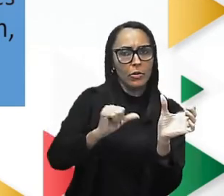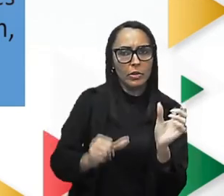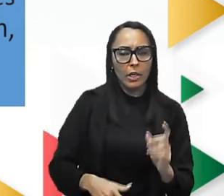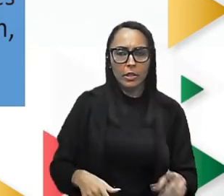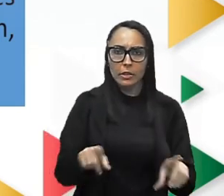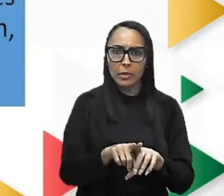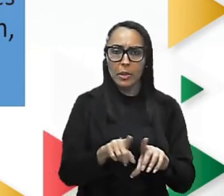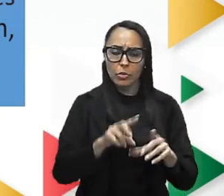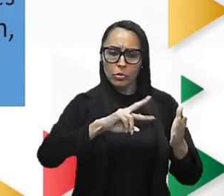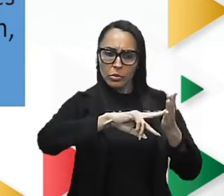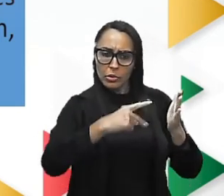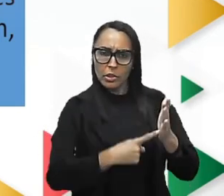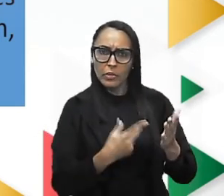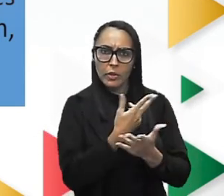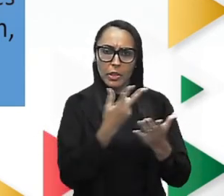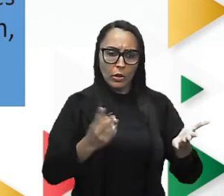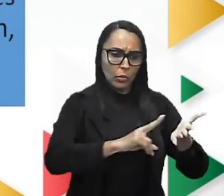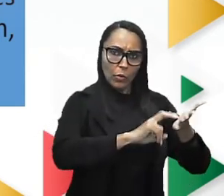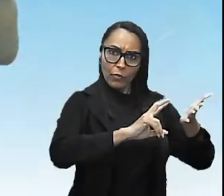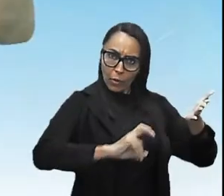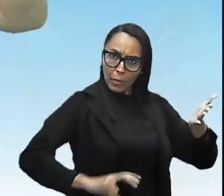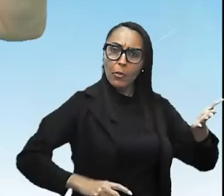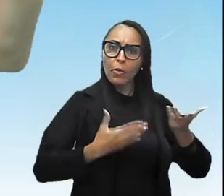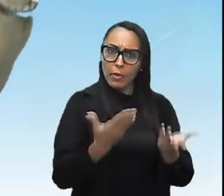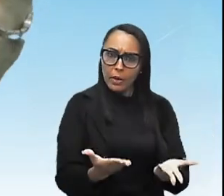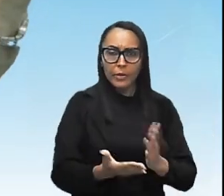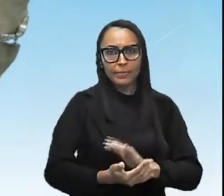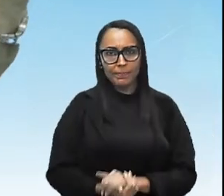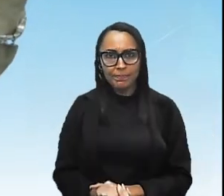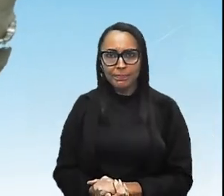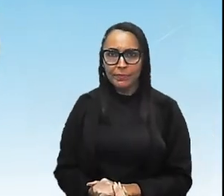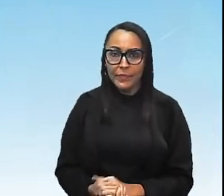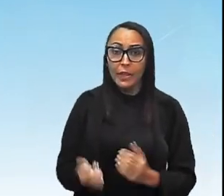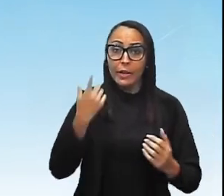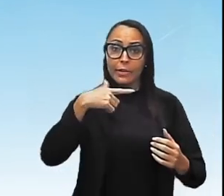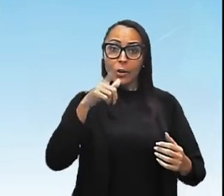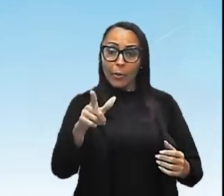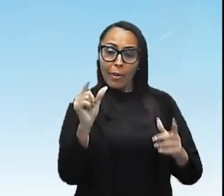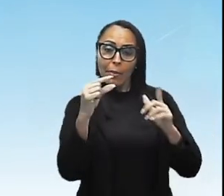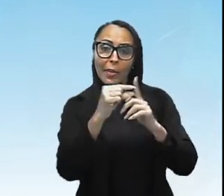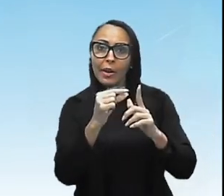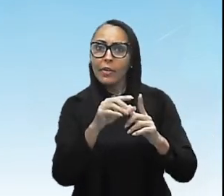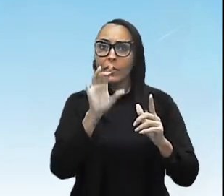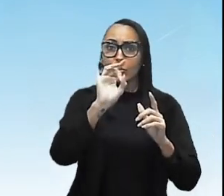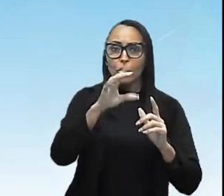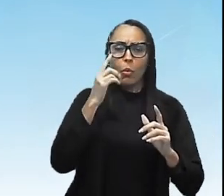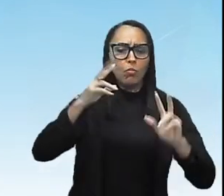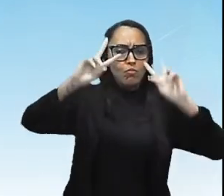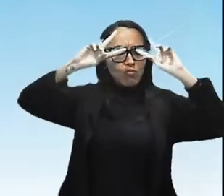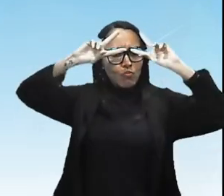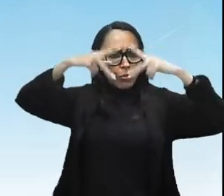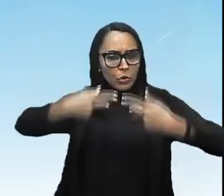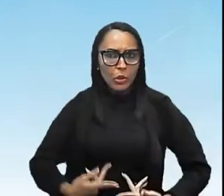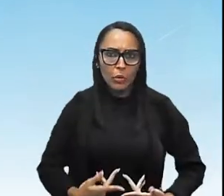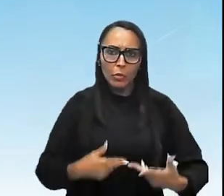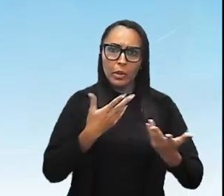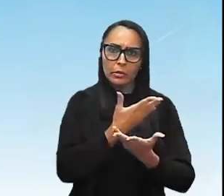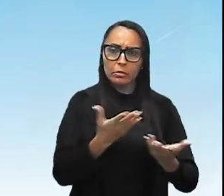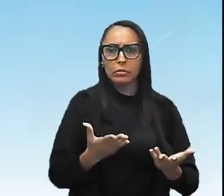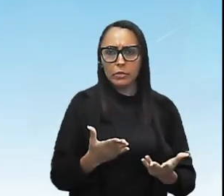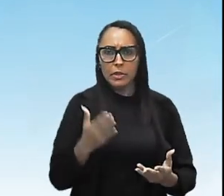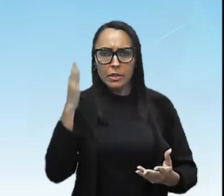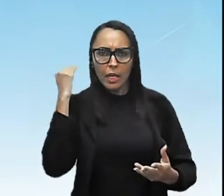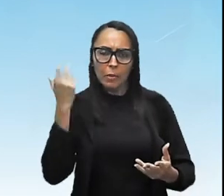significado, vocabulário. Então, a palavra, só o ser humano é detentor da